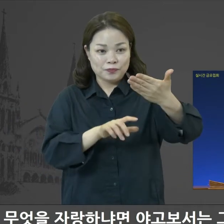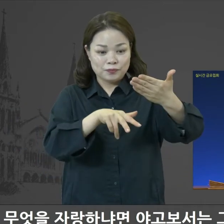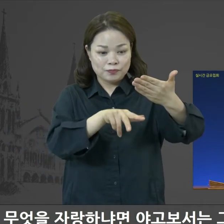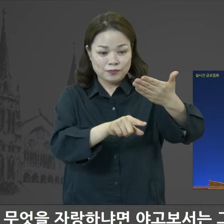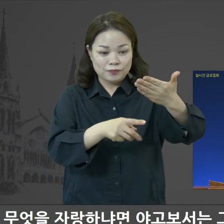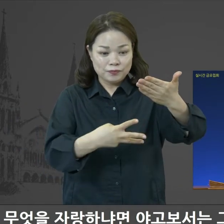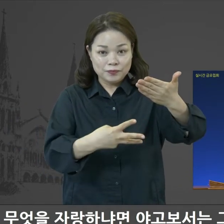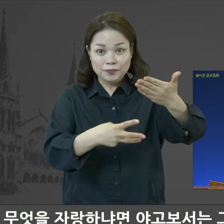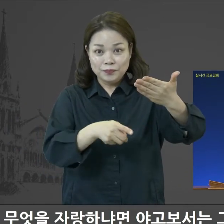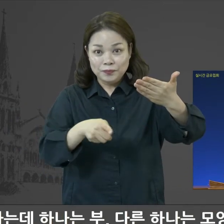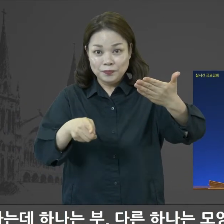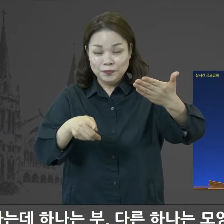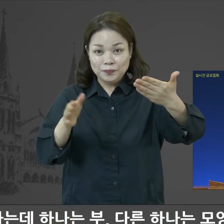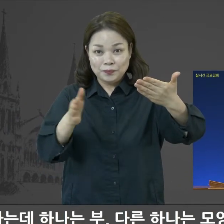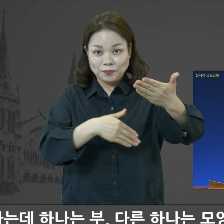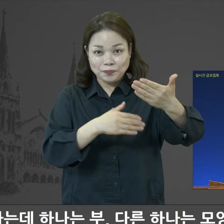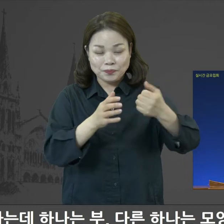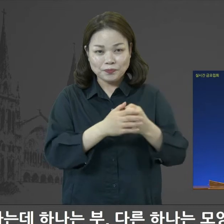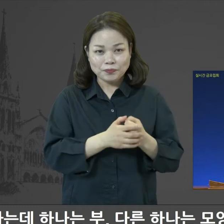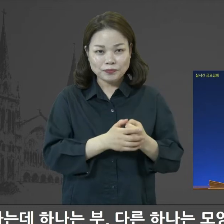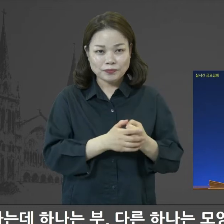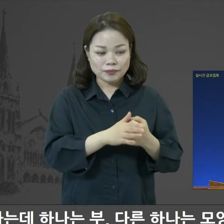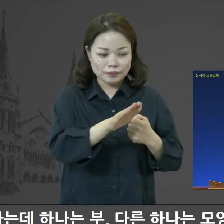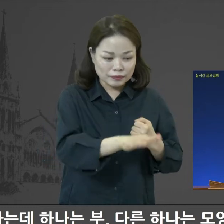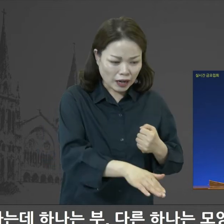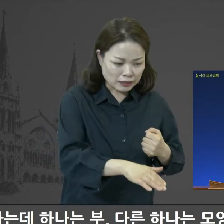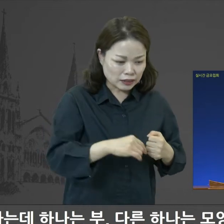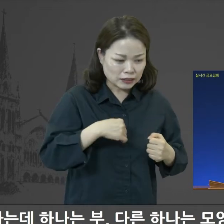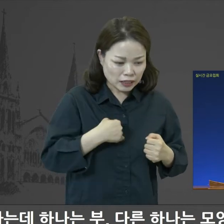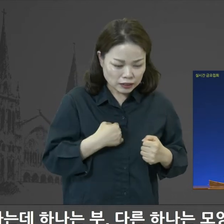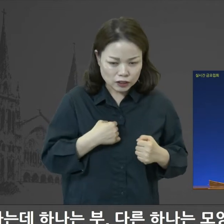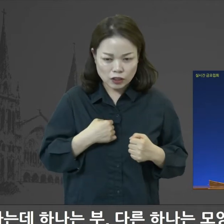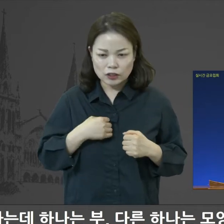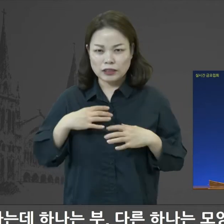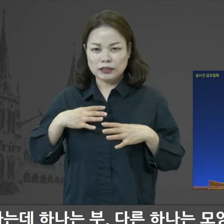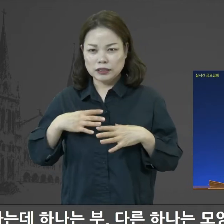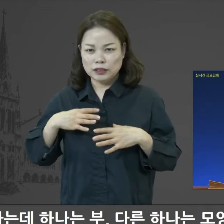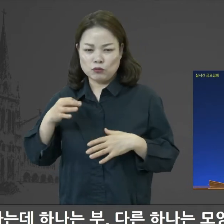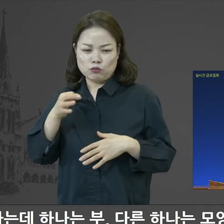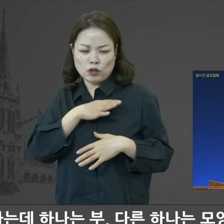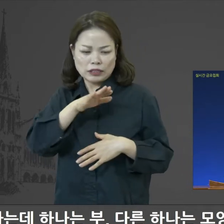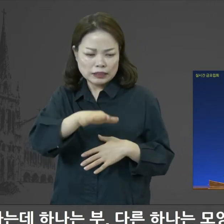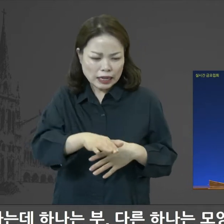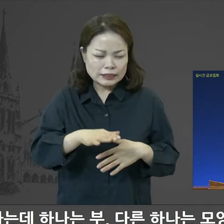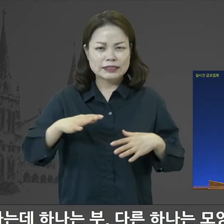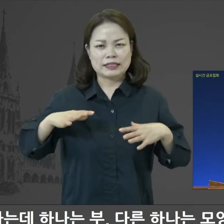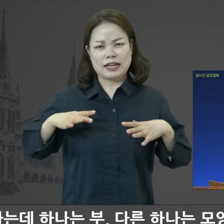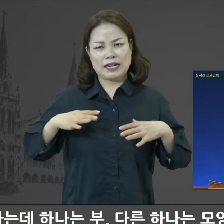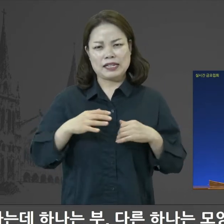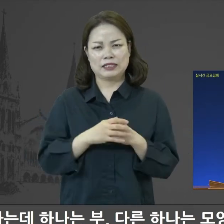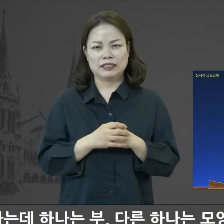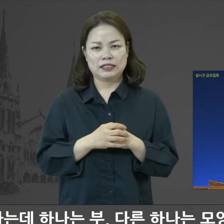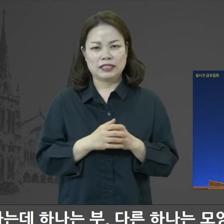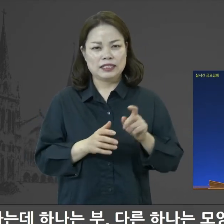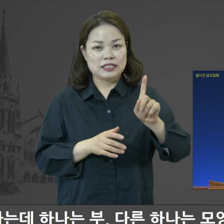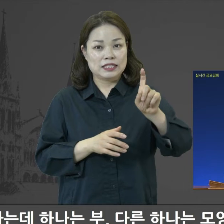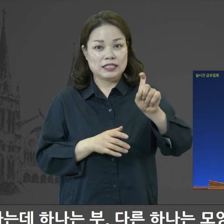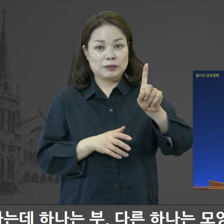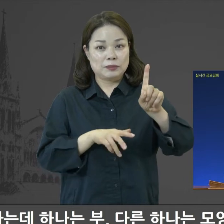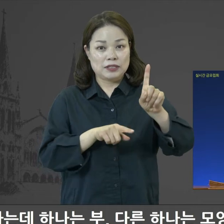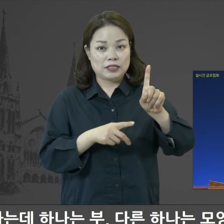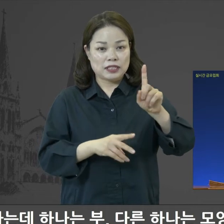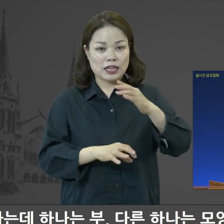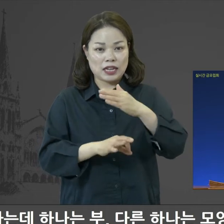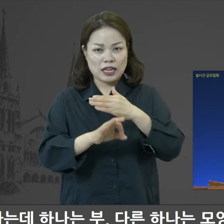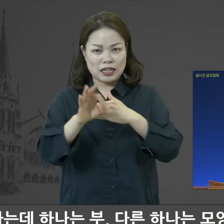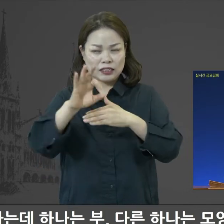보면 낮은 형제는 자기의 높음을 자랑하고 부한 자는 자기의 낮아짐을 자랑할지니, 11절 해가